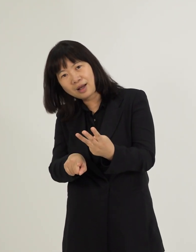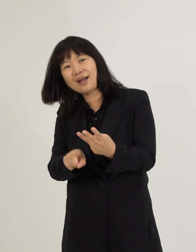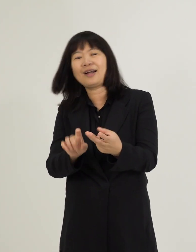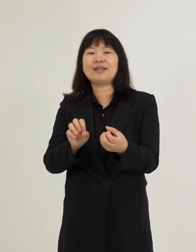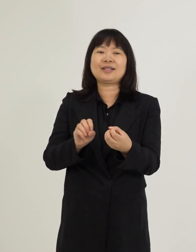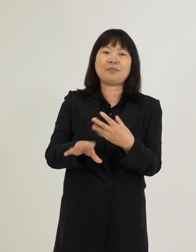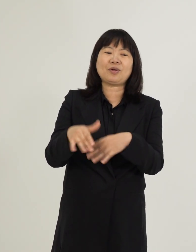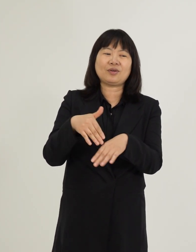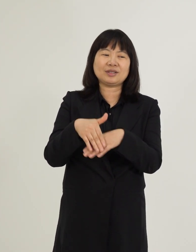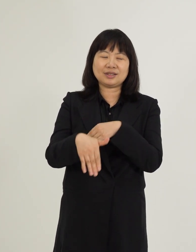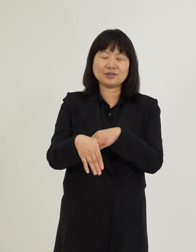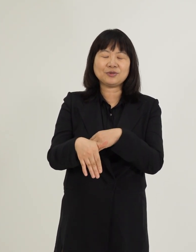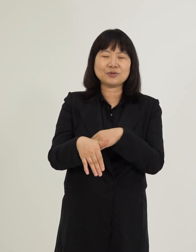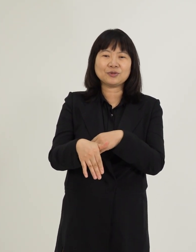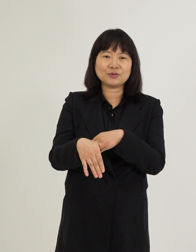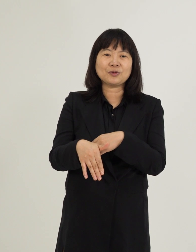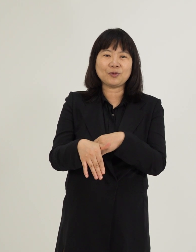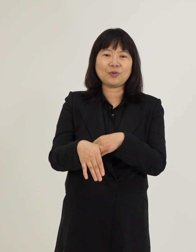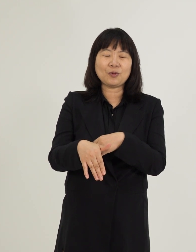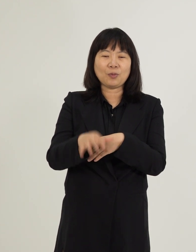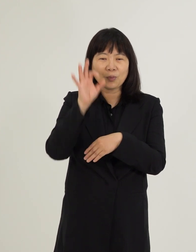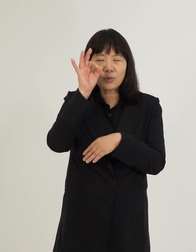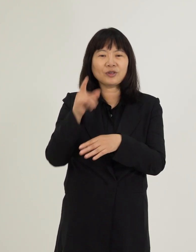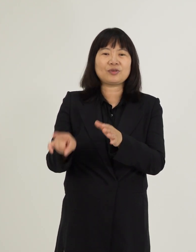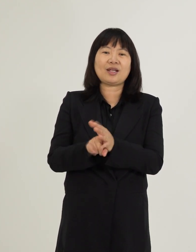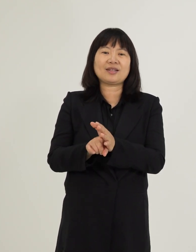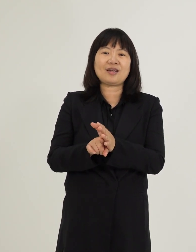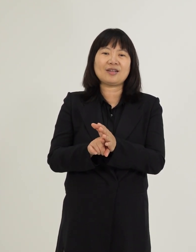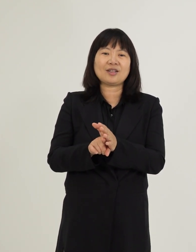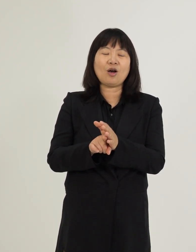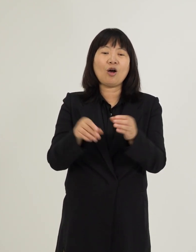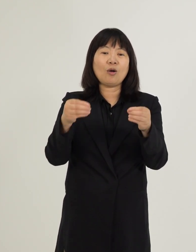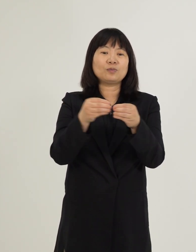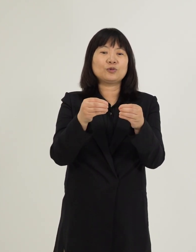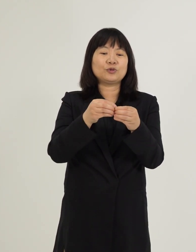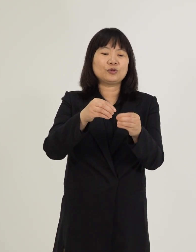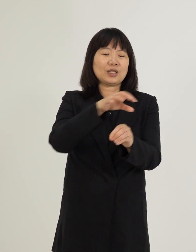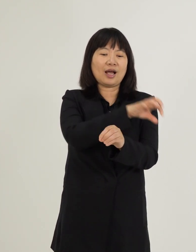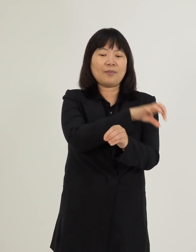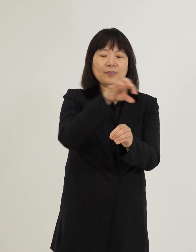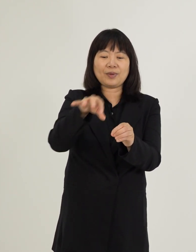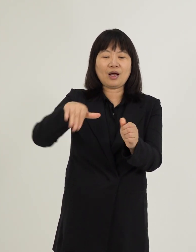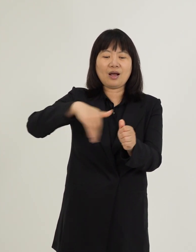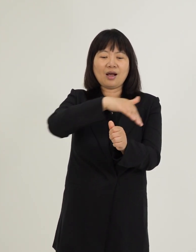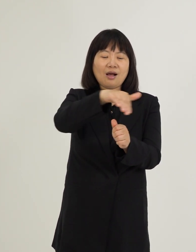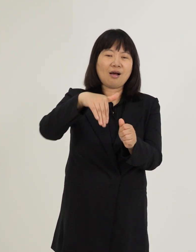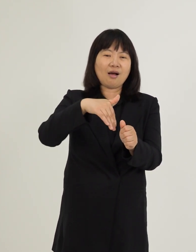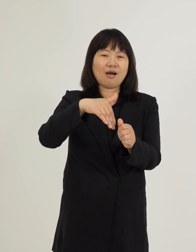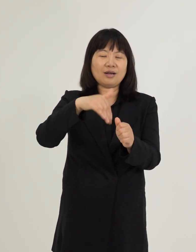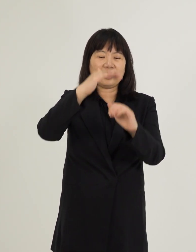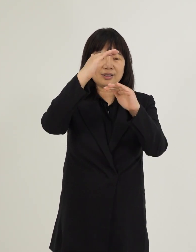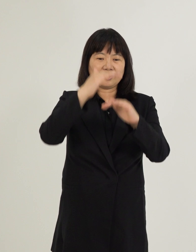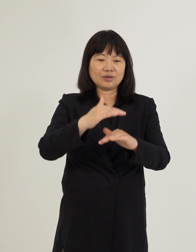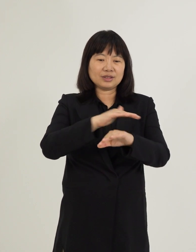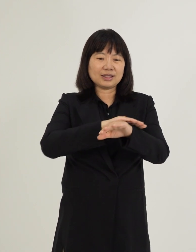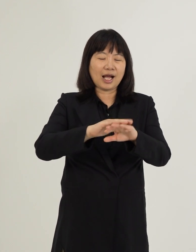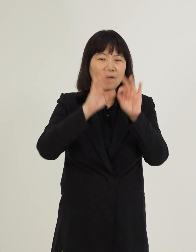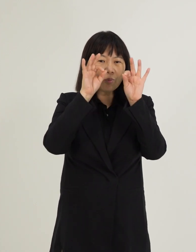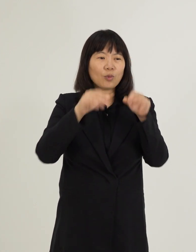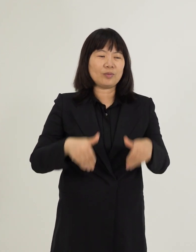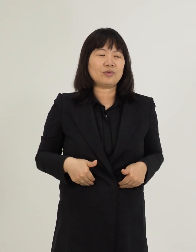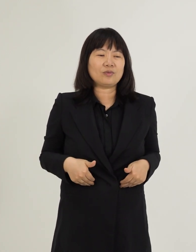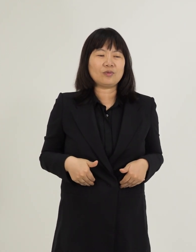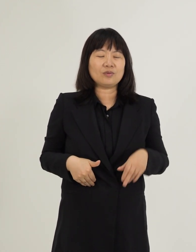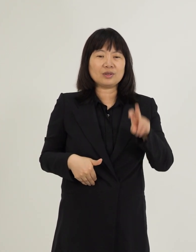형식으로 들어가기 위해서는 문맥적 고려가 반드시 있어야 돼요. 12절을 좀 보자고요. 12절.